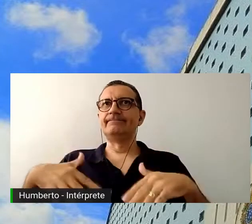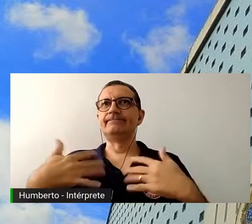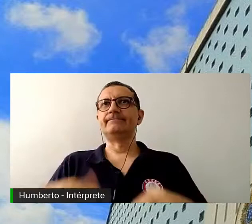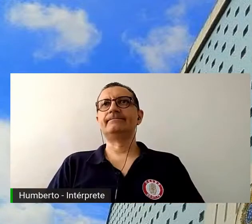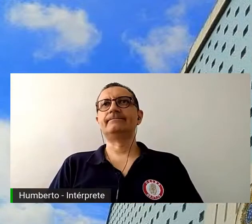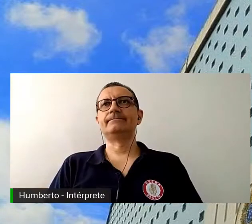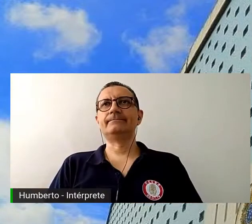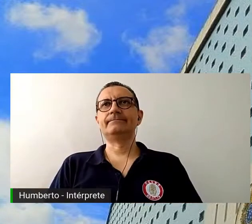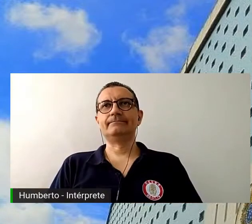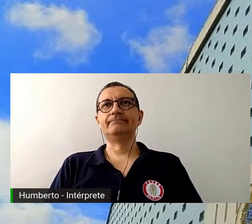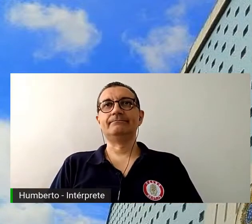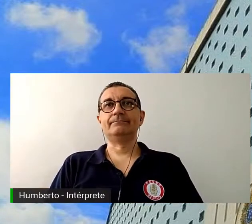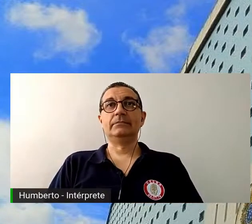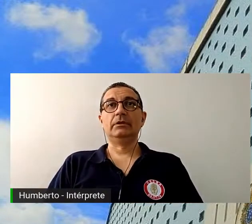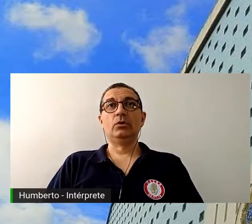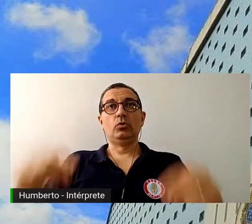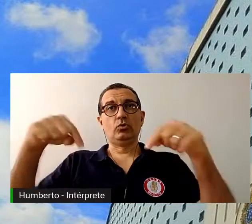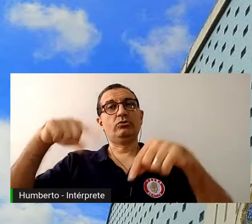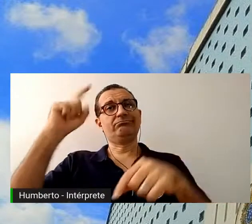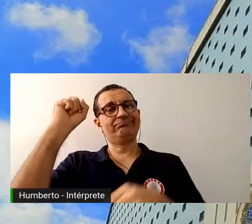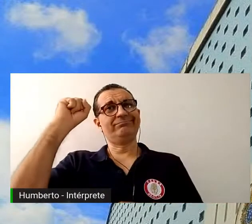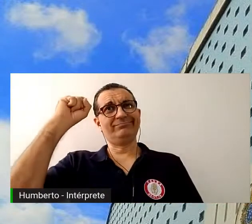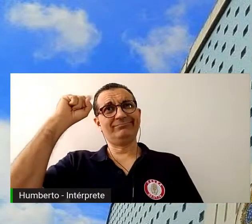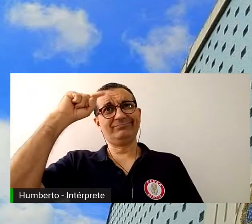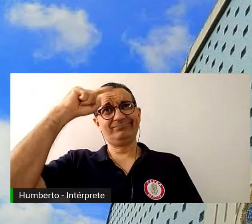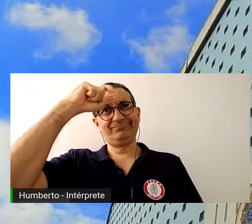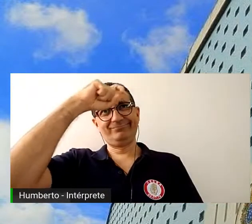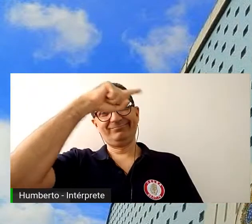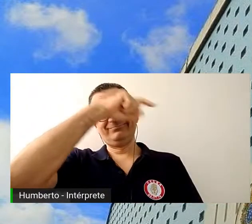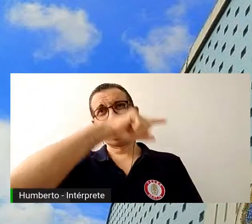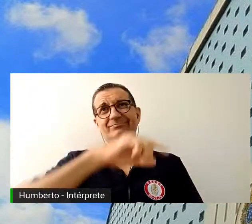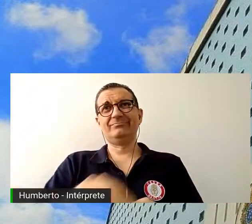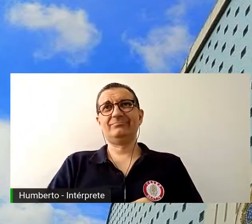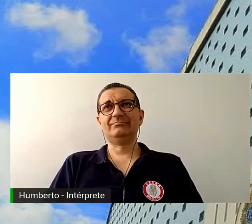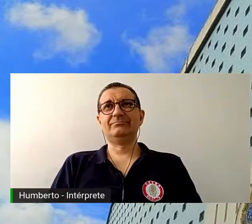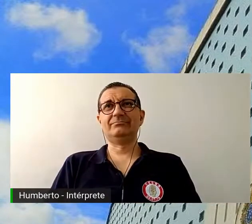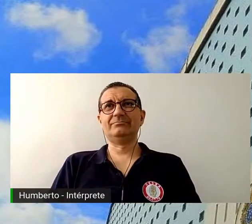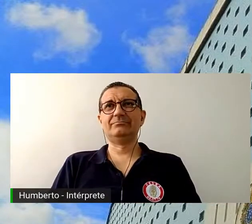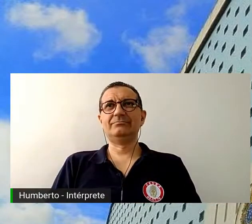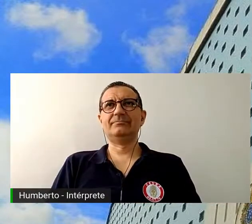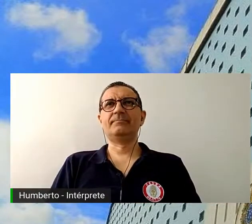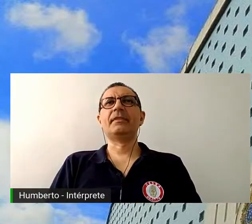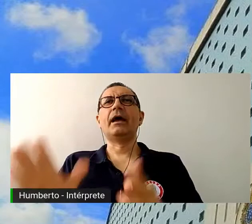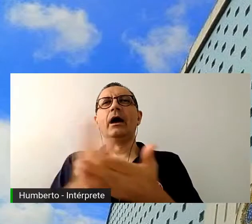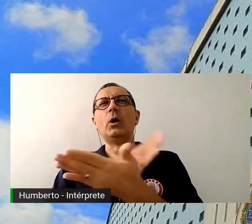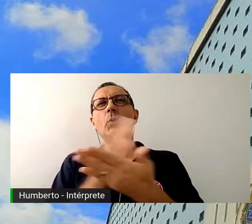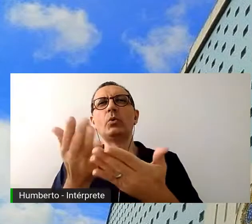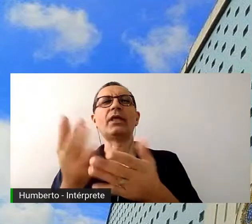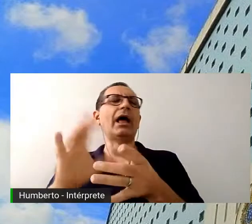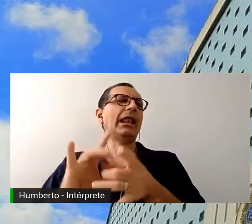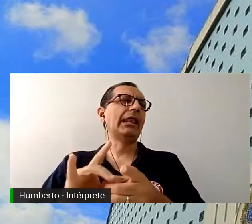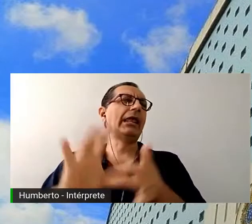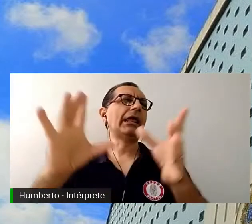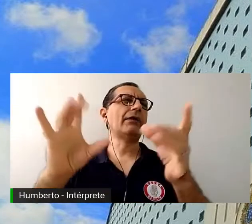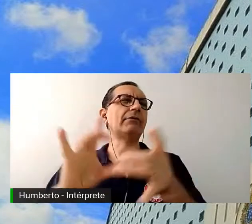novamente, um momento crítico, em virtude de processos de flexibilização de